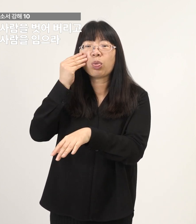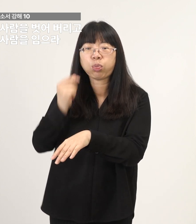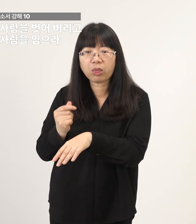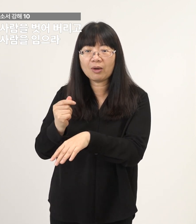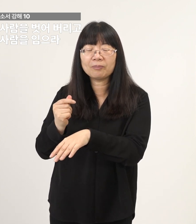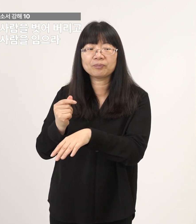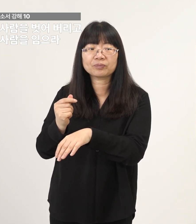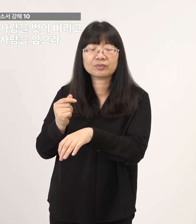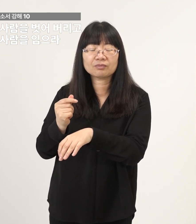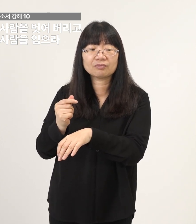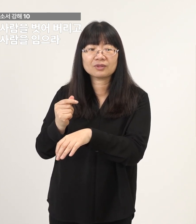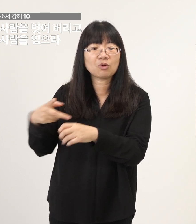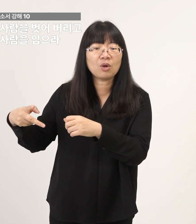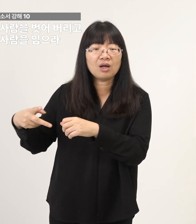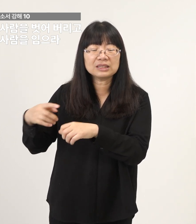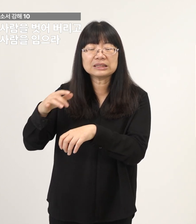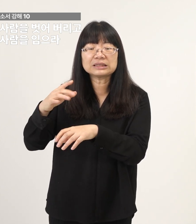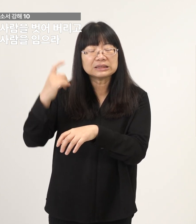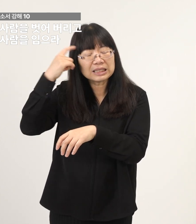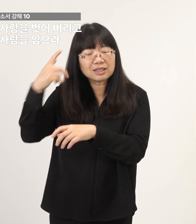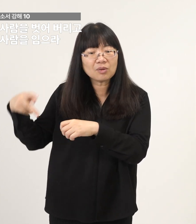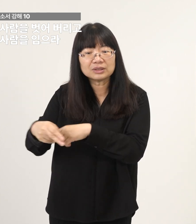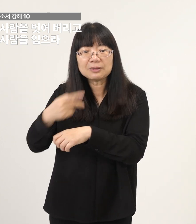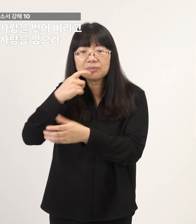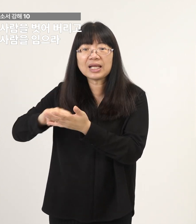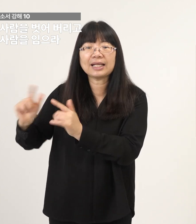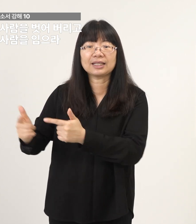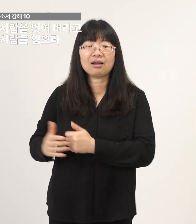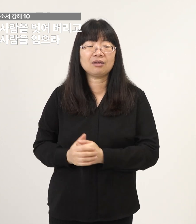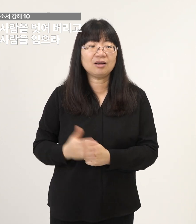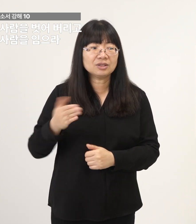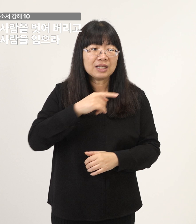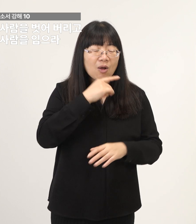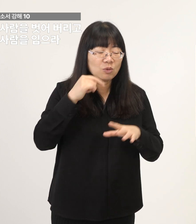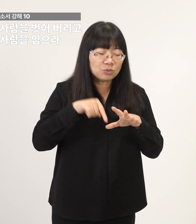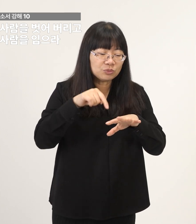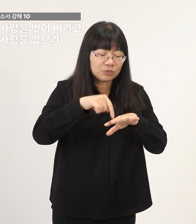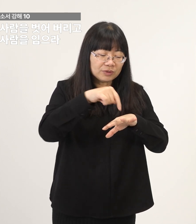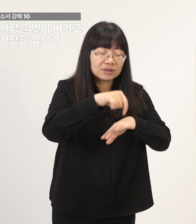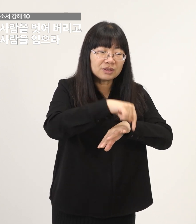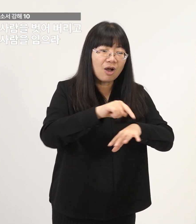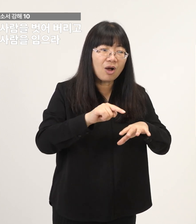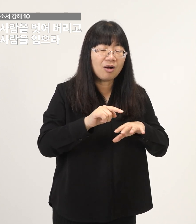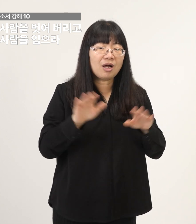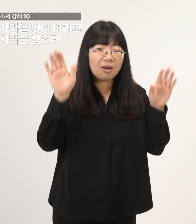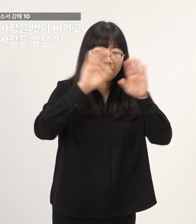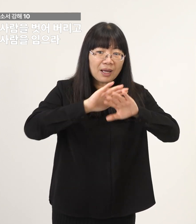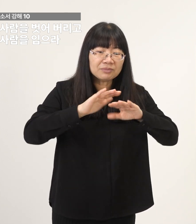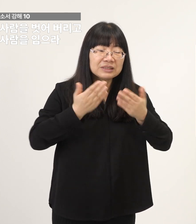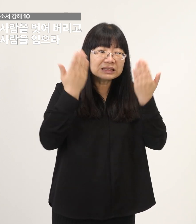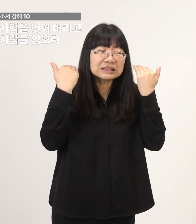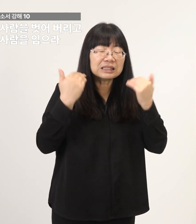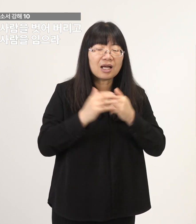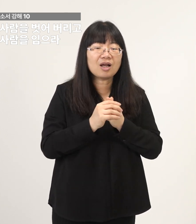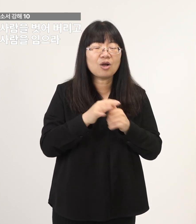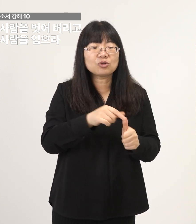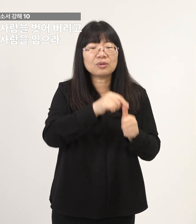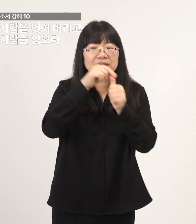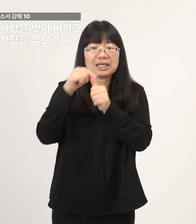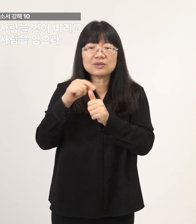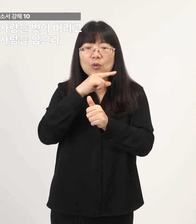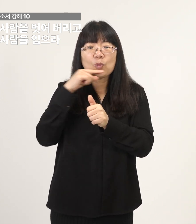받는 6월절 밤을 지나서 그 구원받았다는 표를 가지게 되는 홍해를 건너죠.